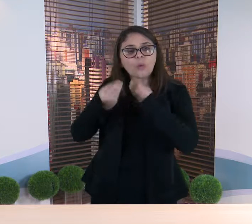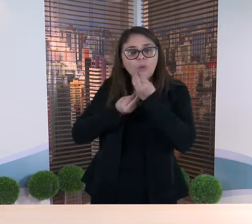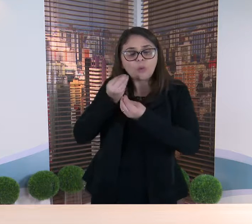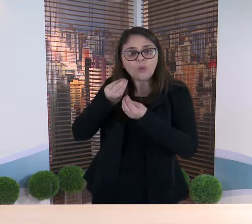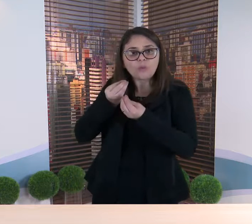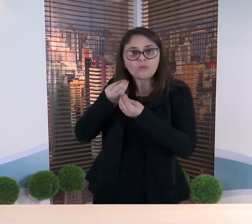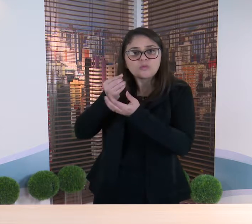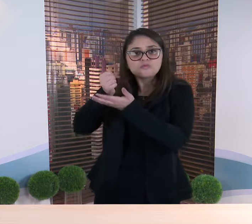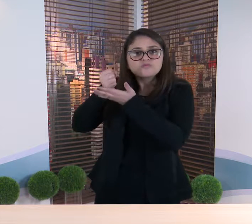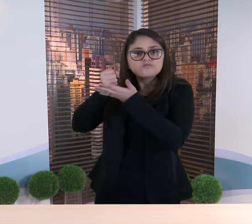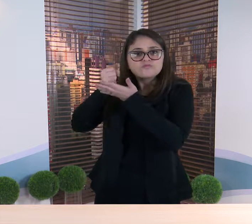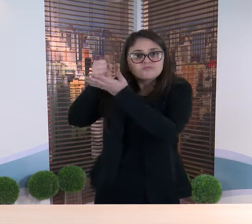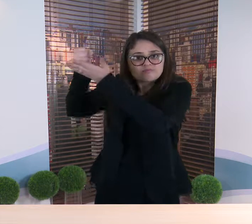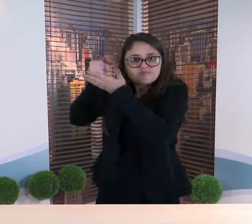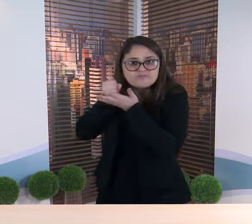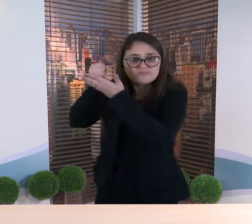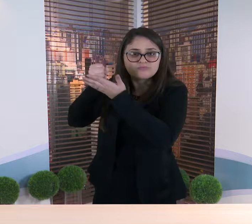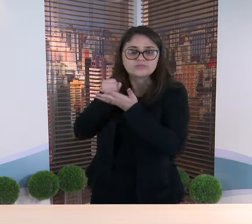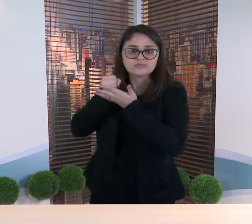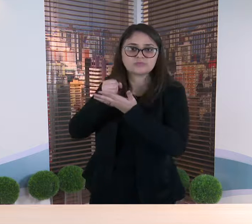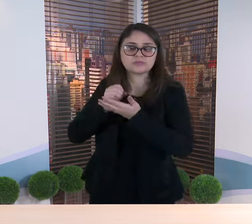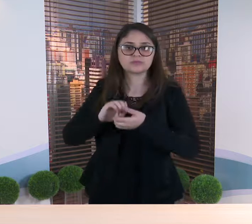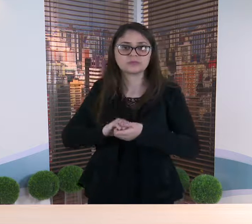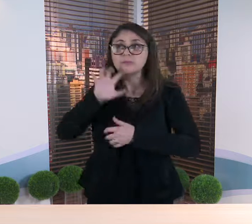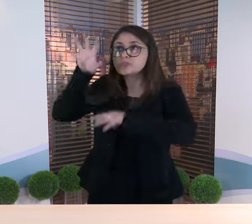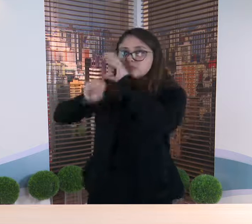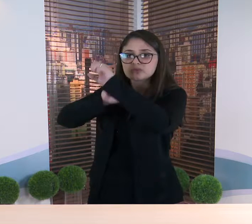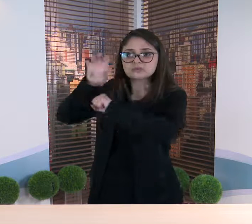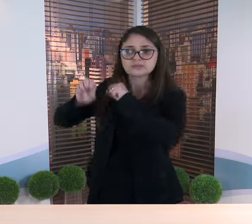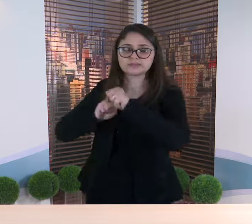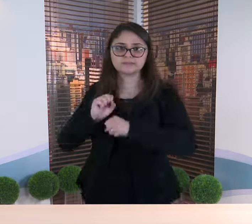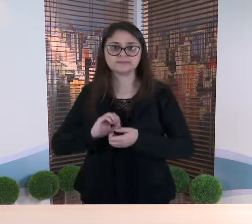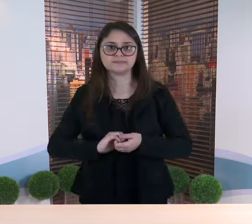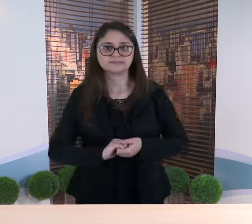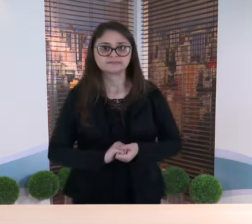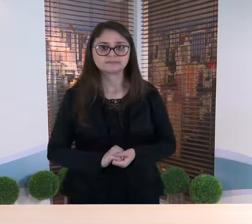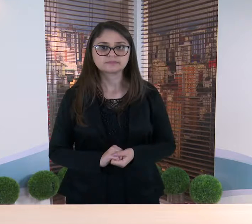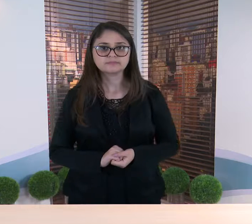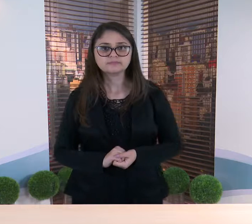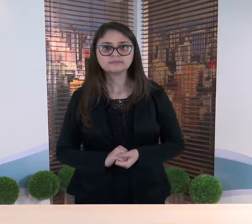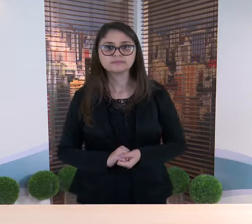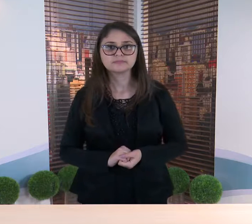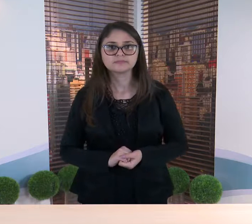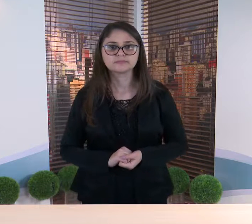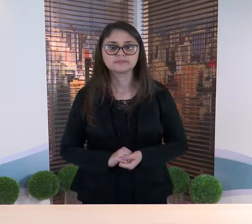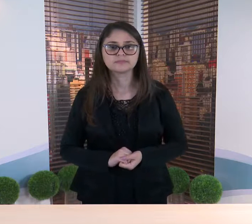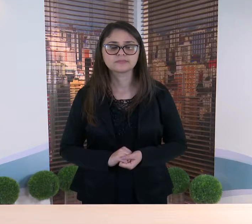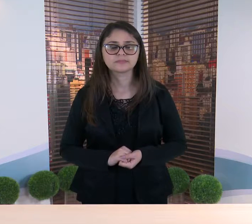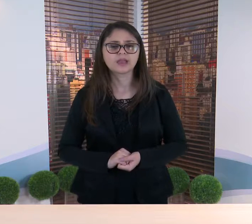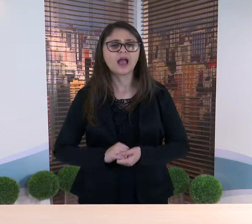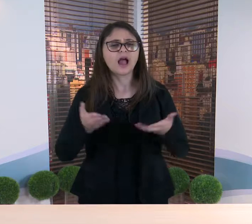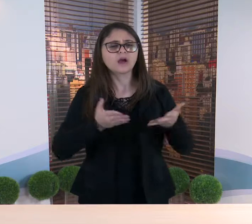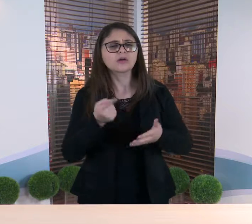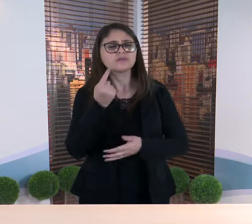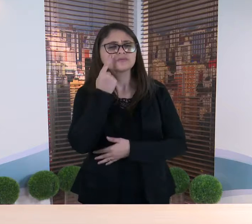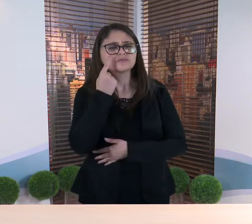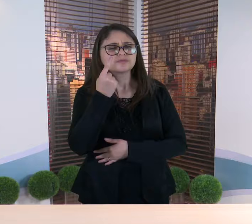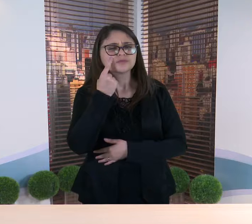Aqui está em xeque a devoção desinteressada a Deus. Vejamos as